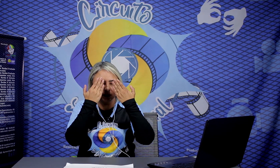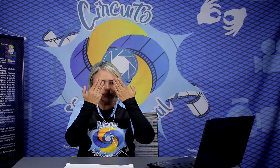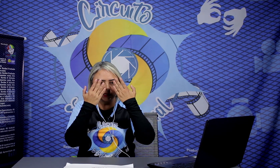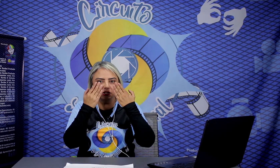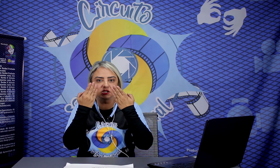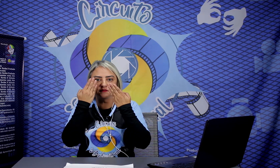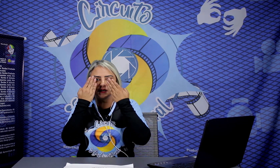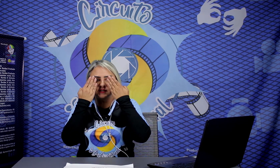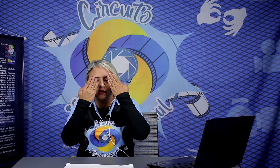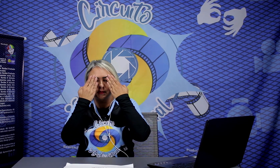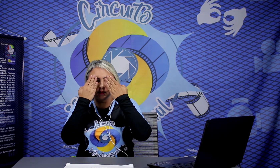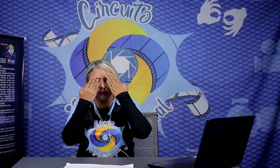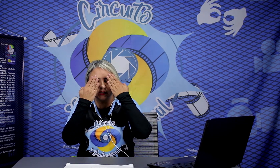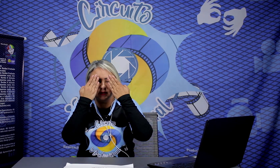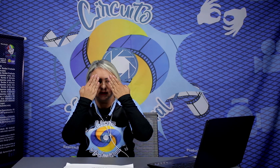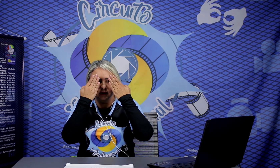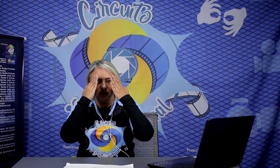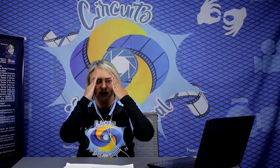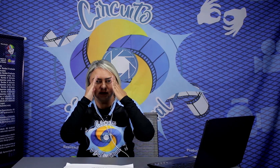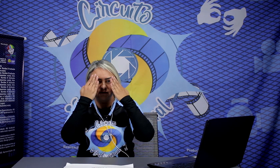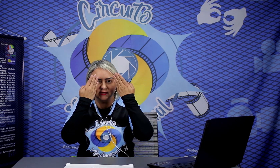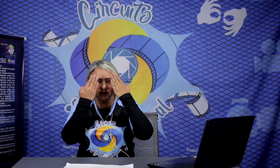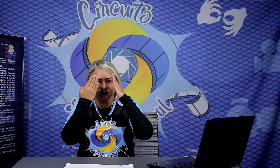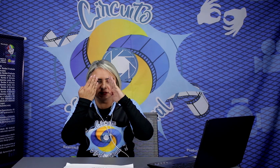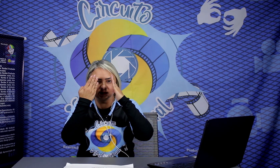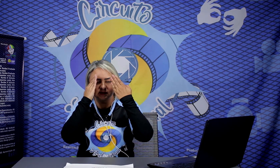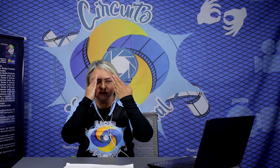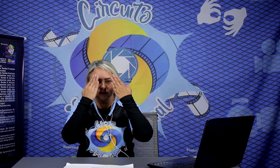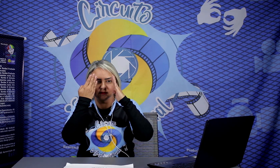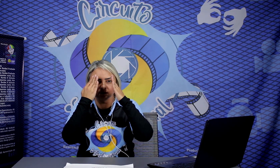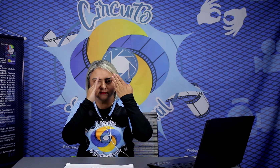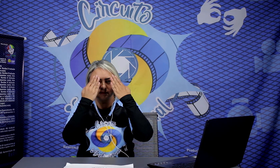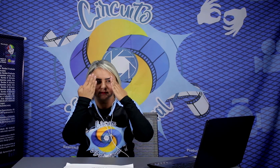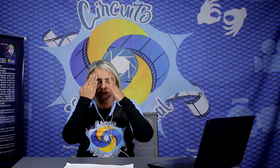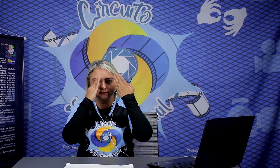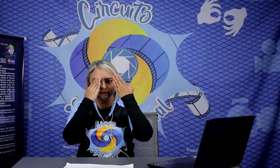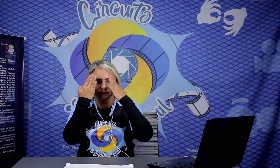Tem gente que faz com a mão aqui e faz assim, assim, ó.